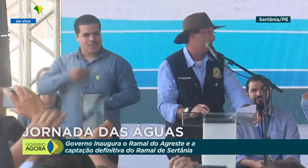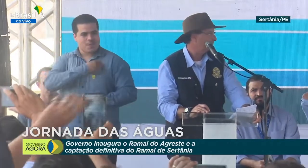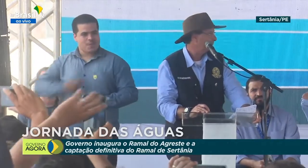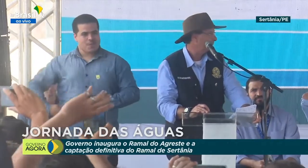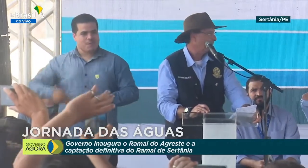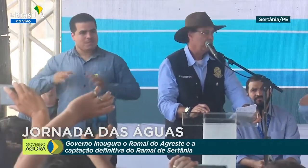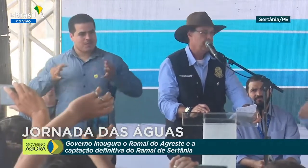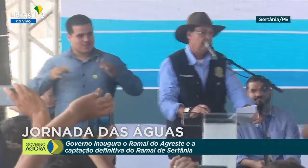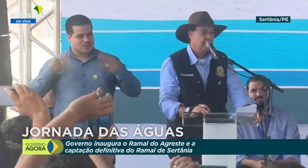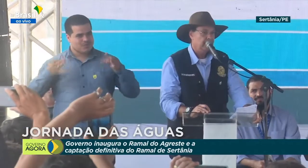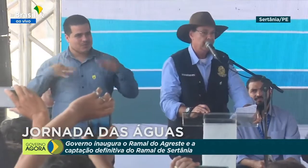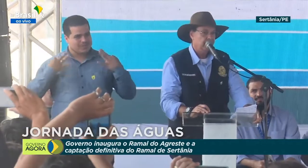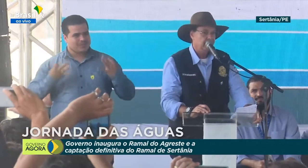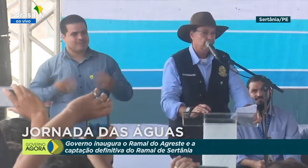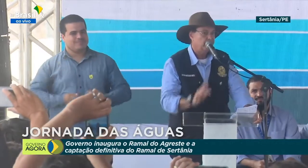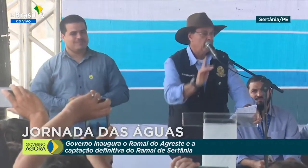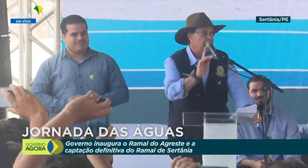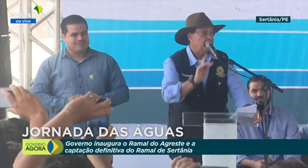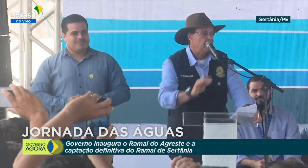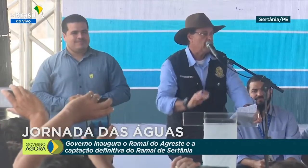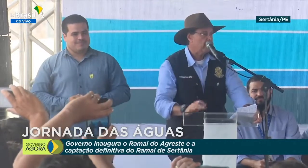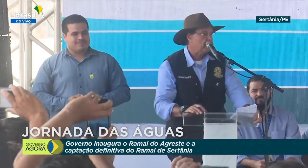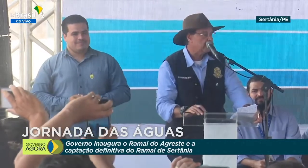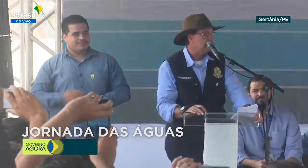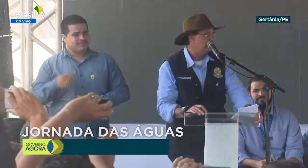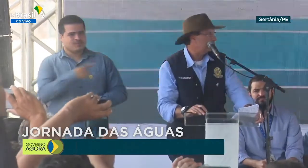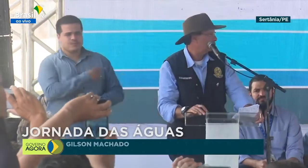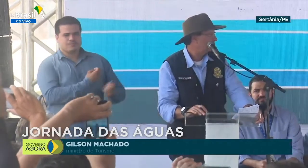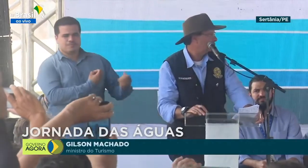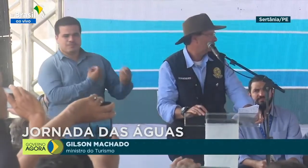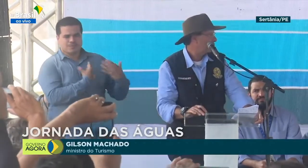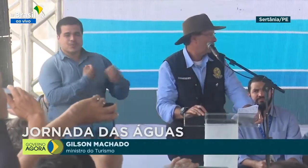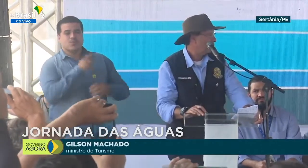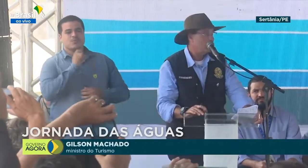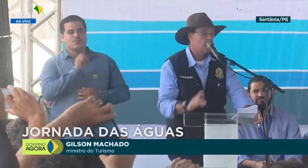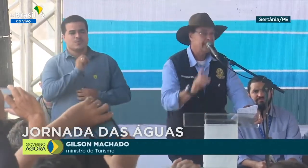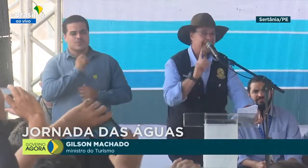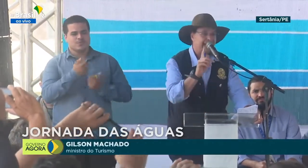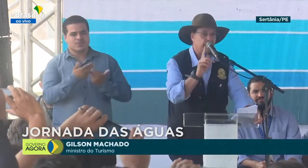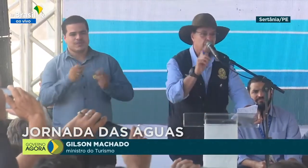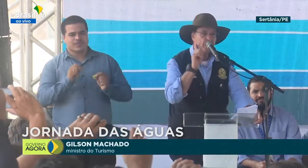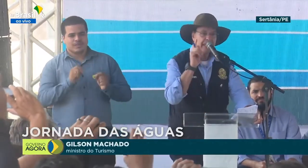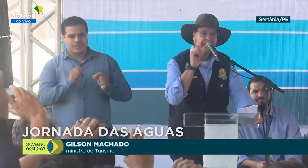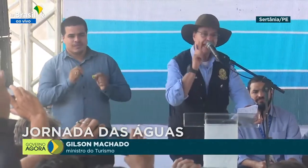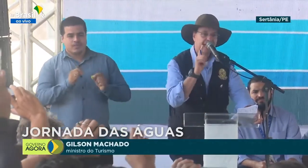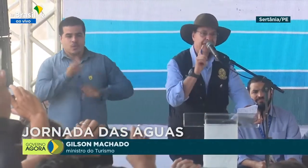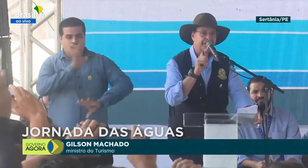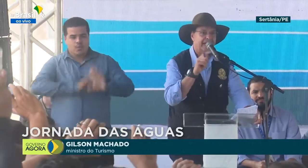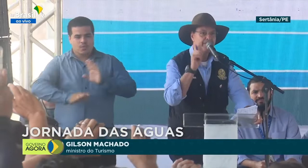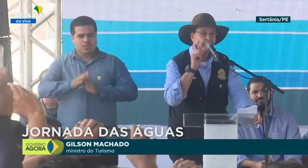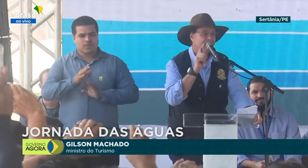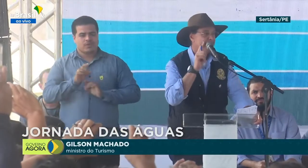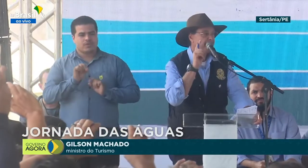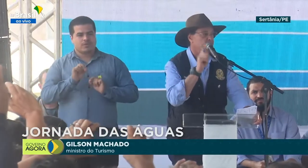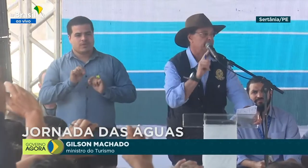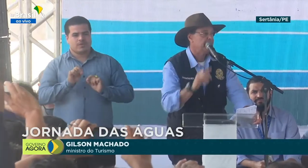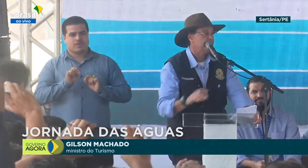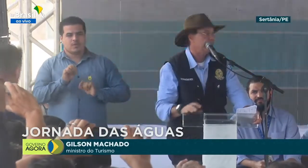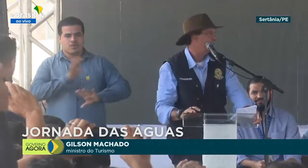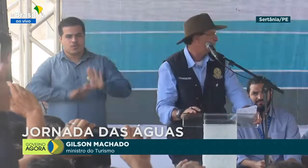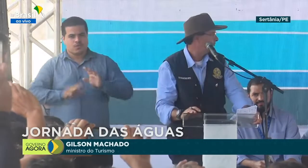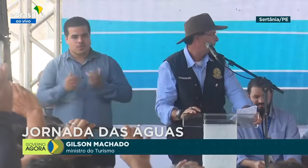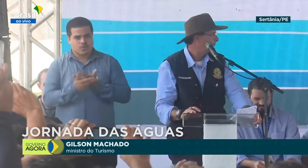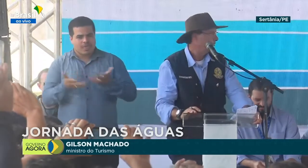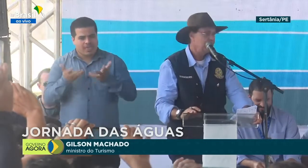Turismo. O senhor me ensinou uma coisa. Cuidado com o que queres, que poderás